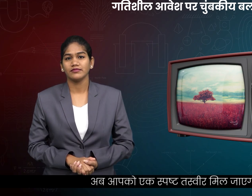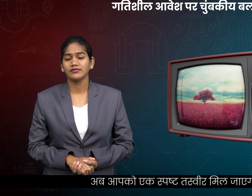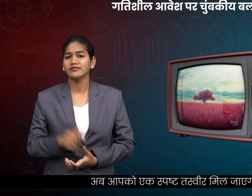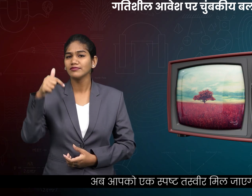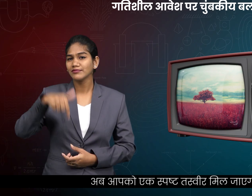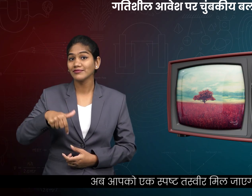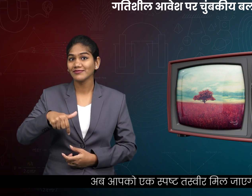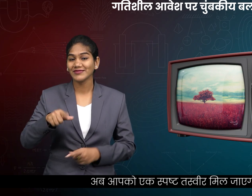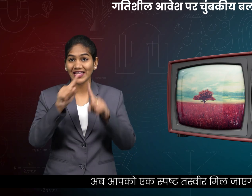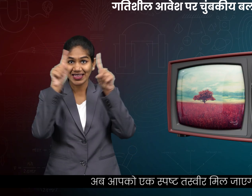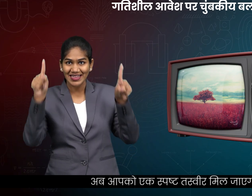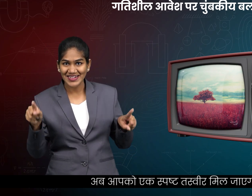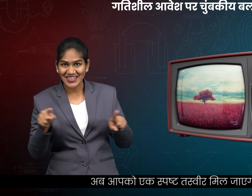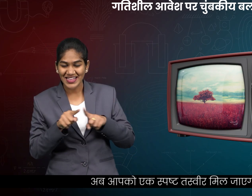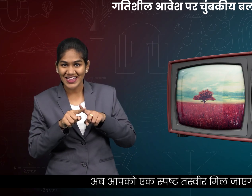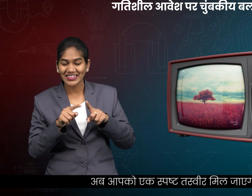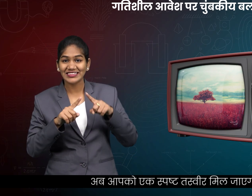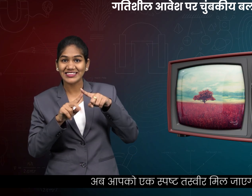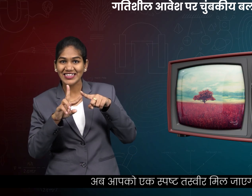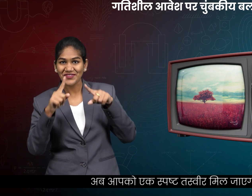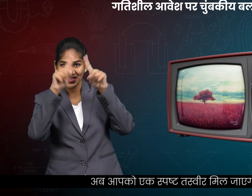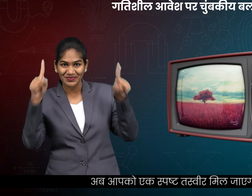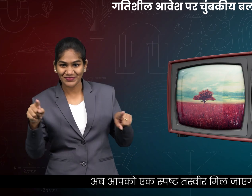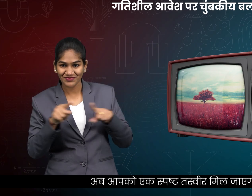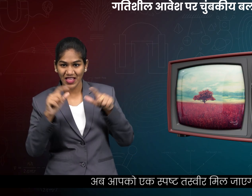अब आपको एक स्पष्ट तस्वीर मिल जाएगा।